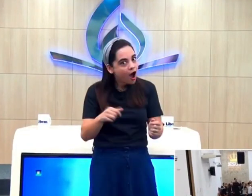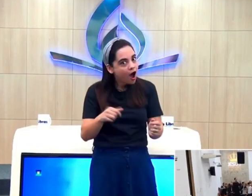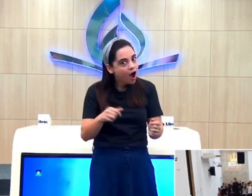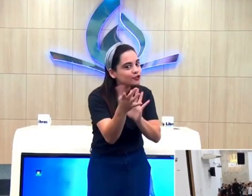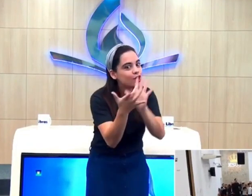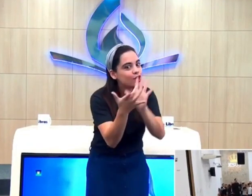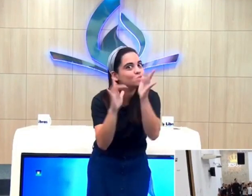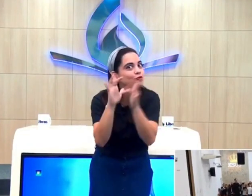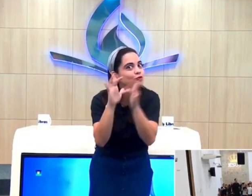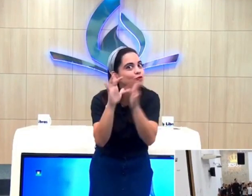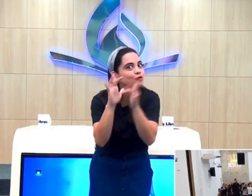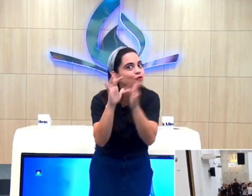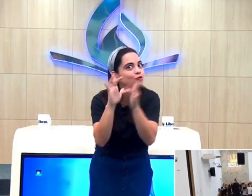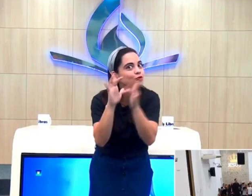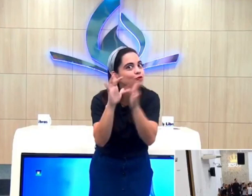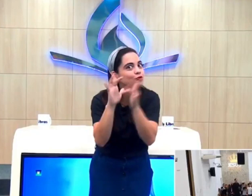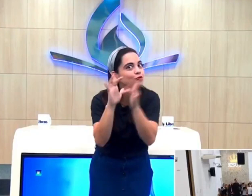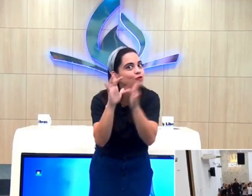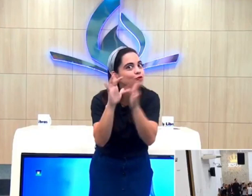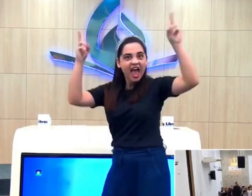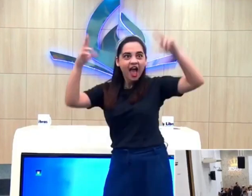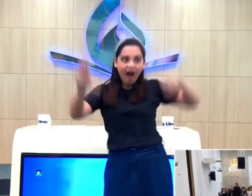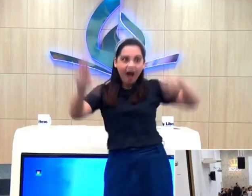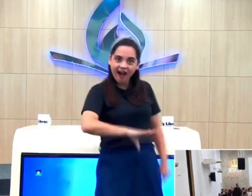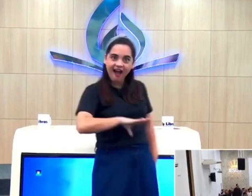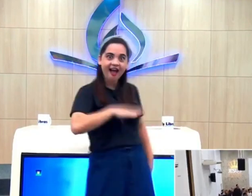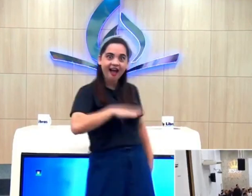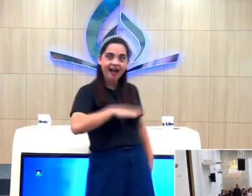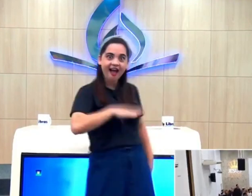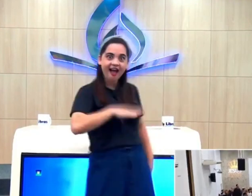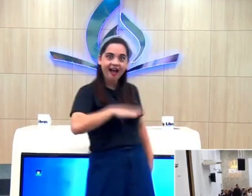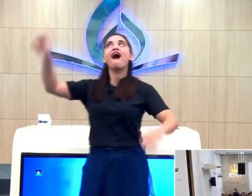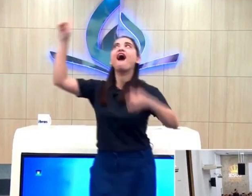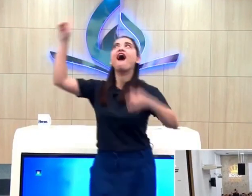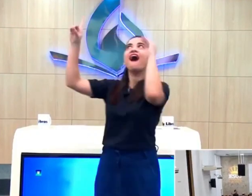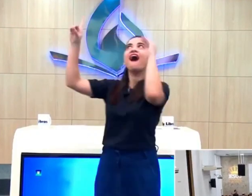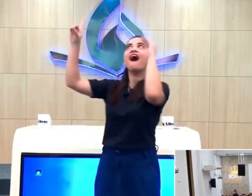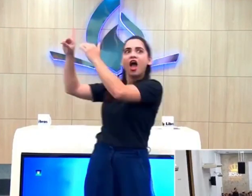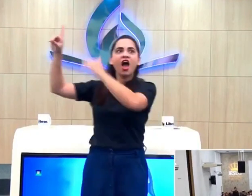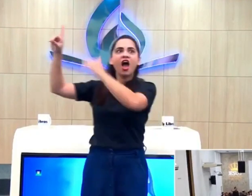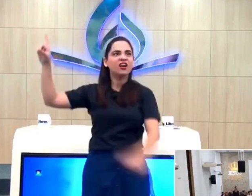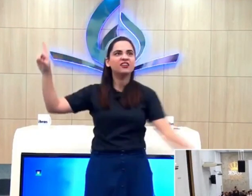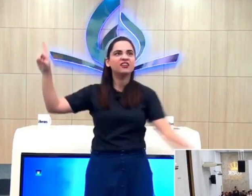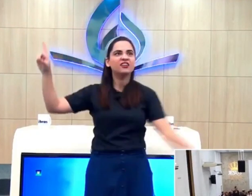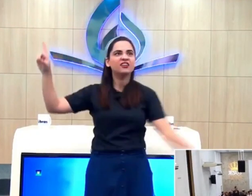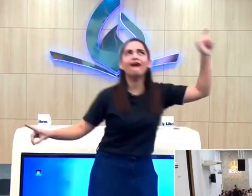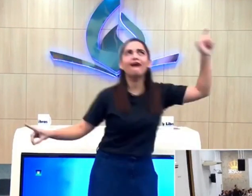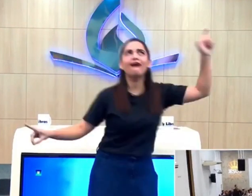Você